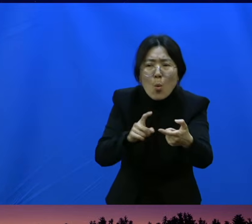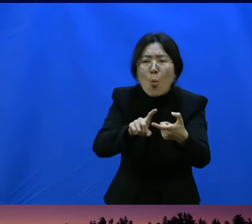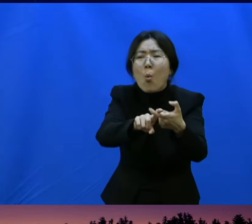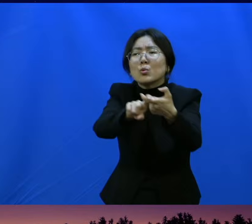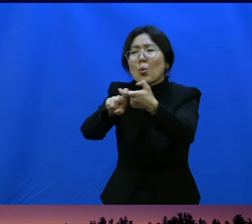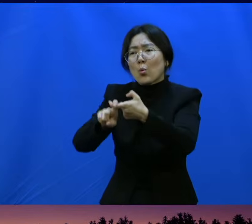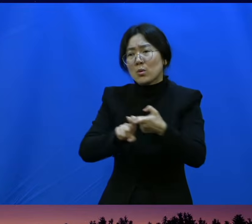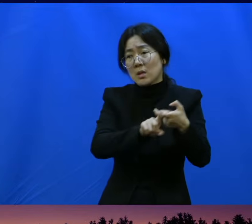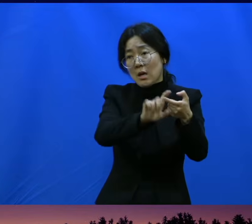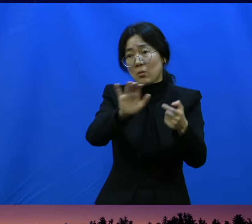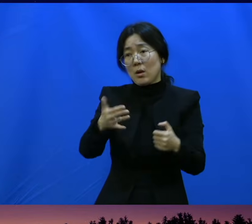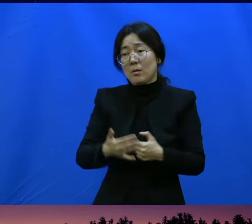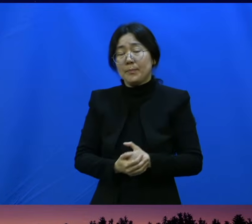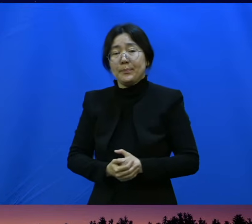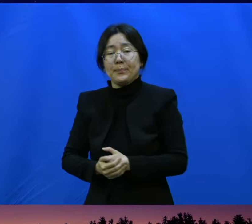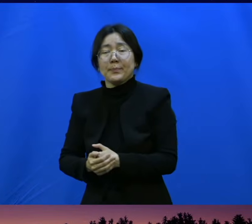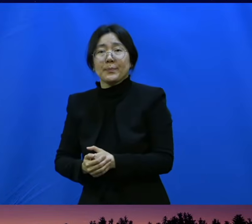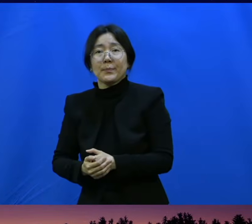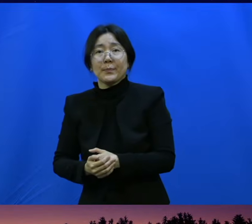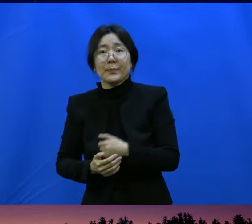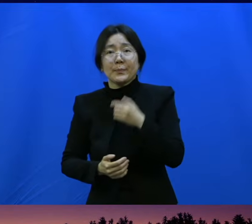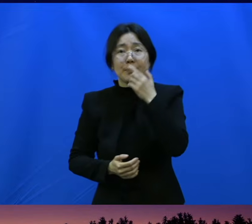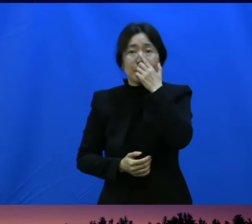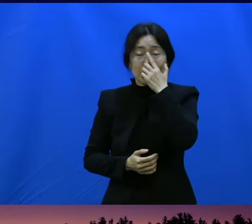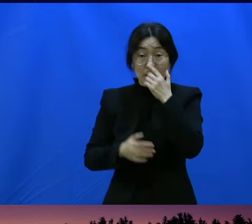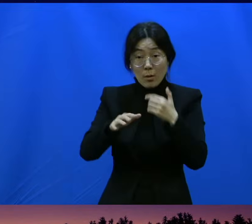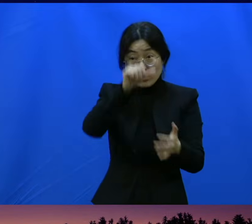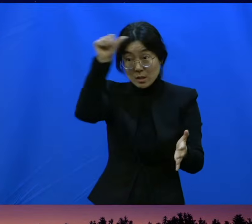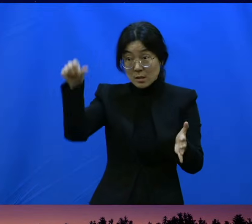이 아둘람 공동체는 굉장히 중요한 의미가 있는 거예요.